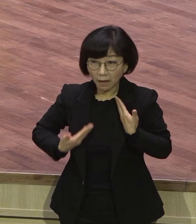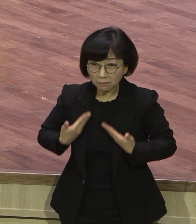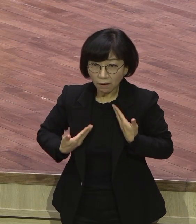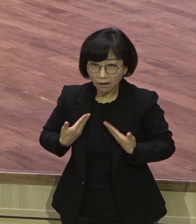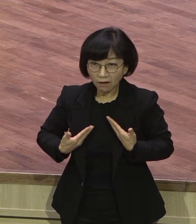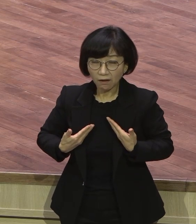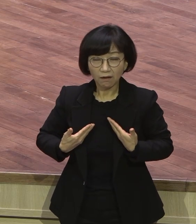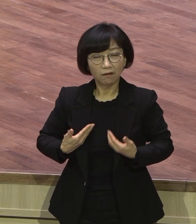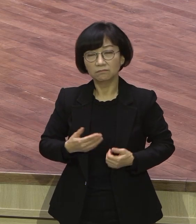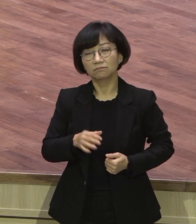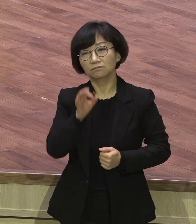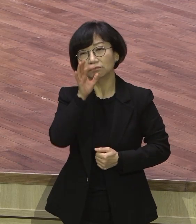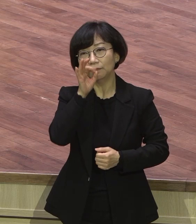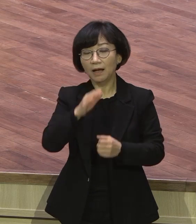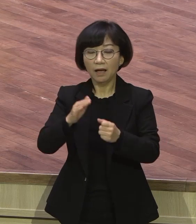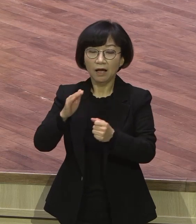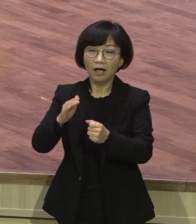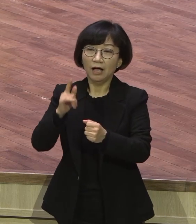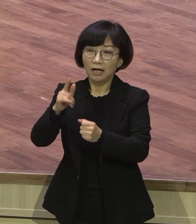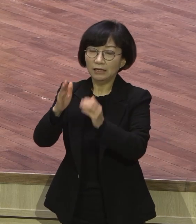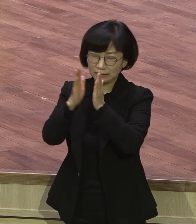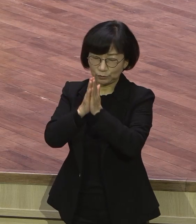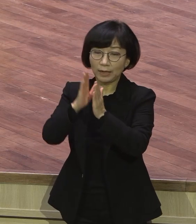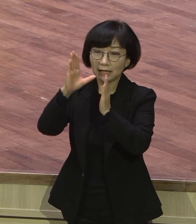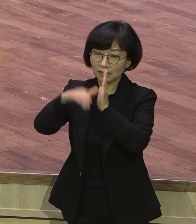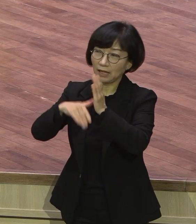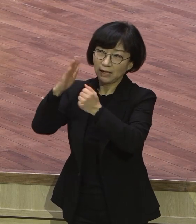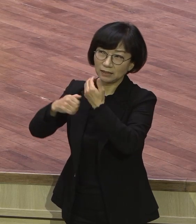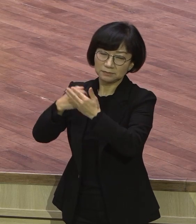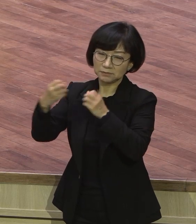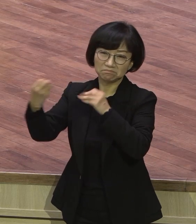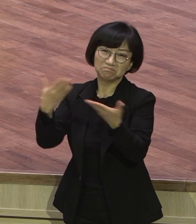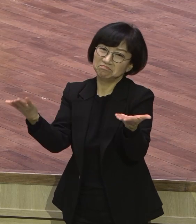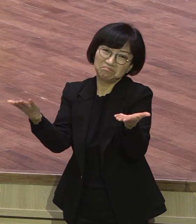하나님이 그 사람 기도 들어주겠어요 그래 나도 다음에 들어줄게